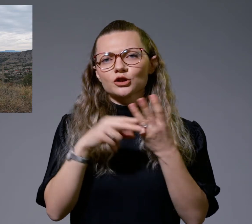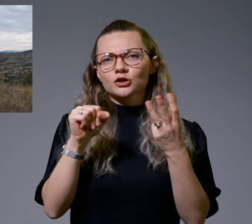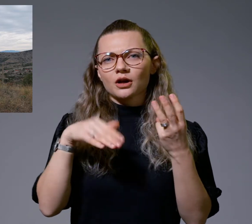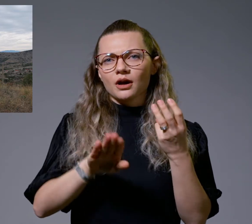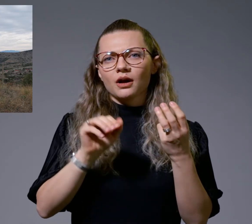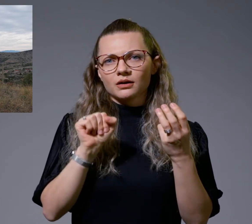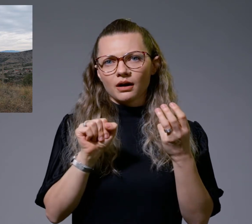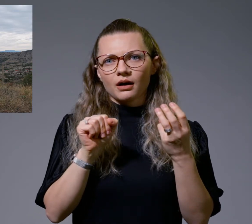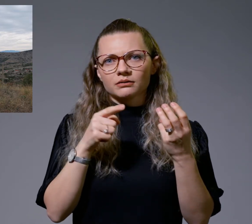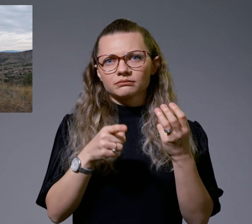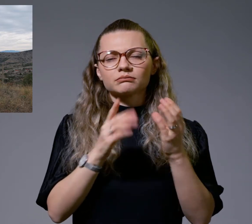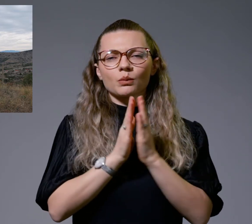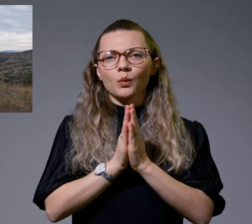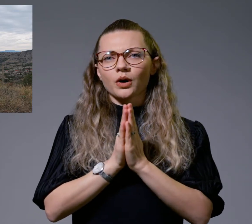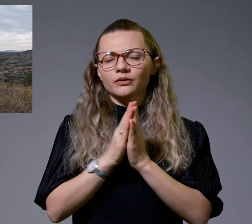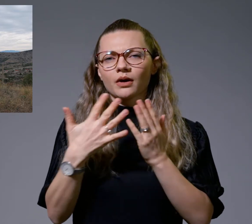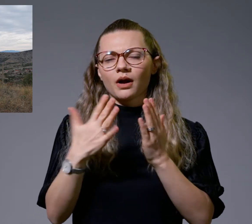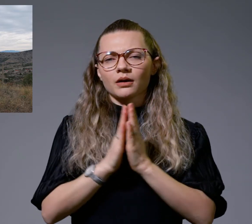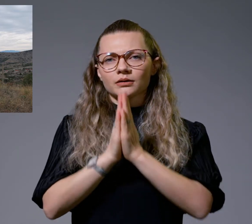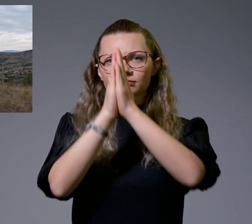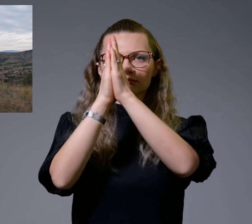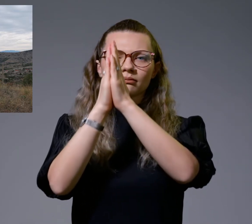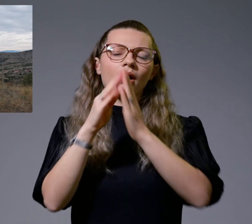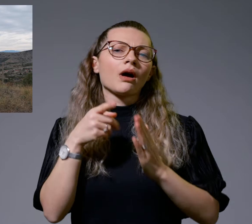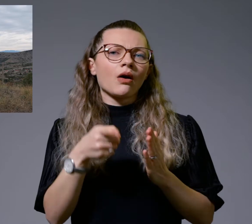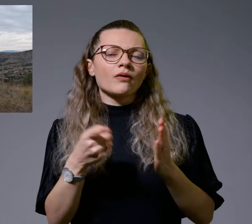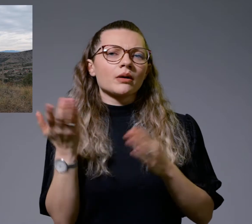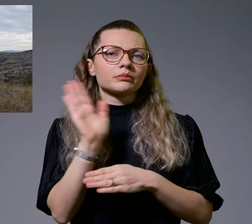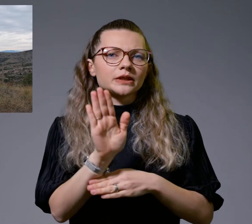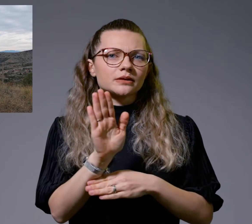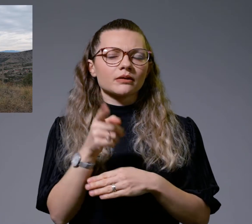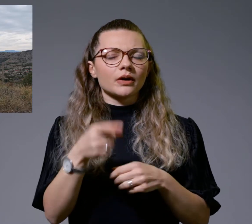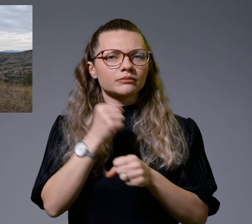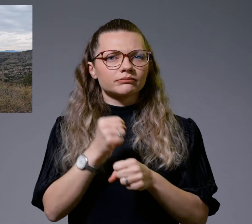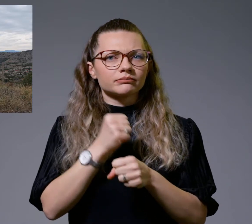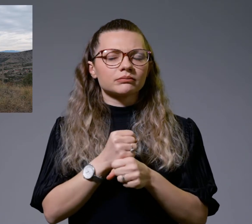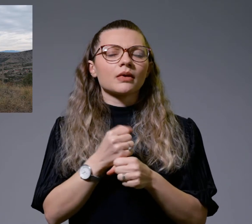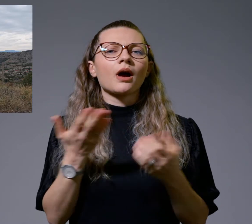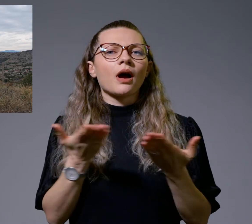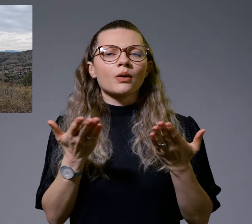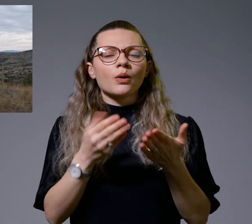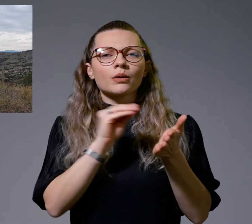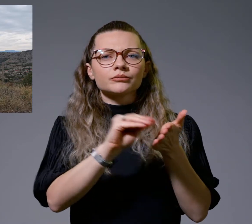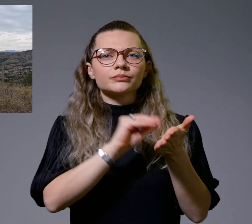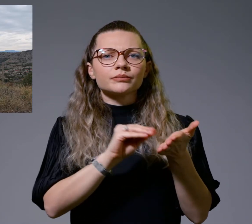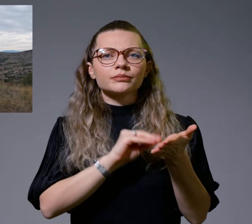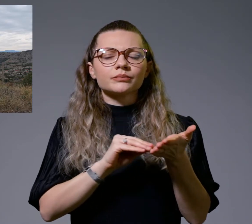со молитвено издигнати раце. Оваа представа е работена според текстот на пророкот